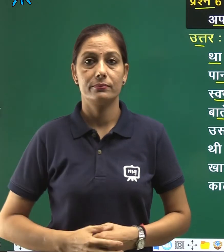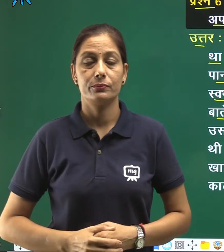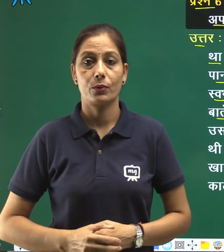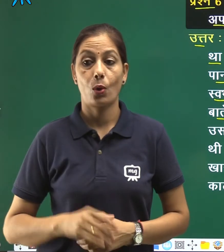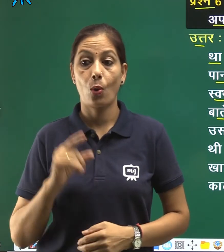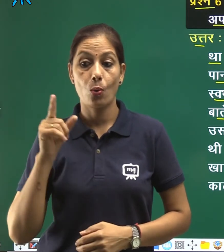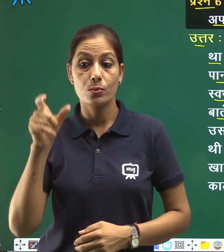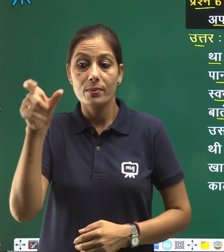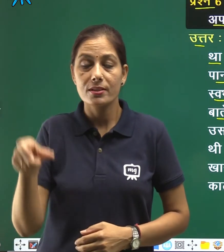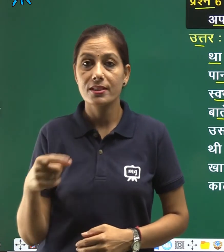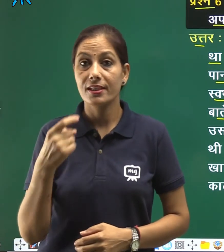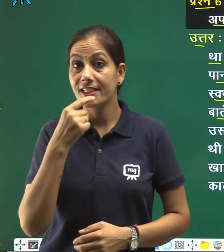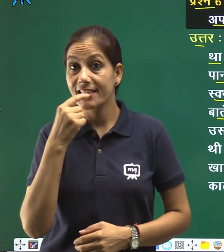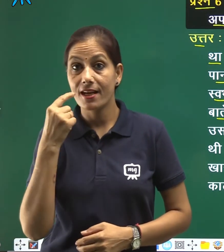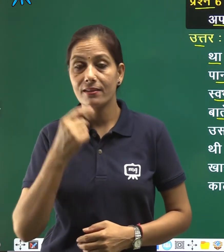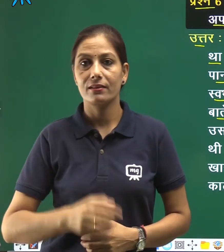उसके दांत